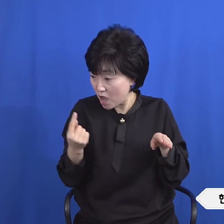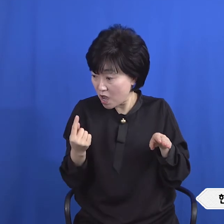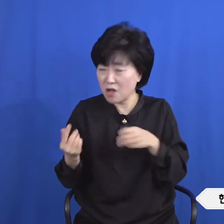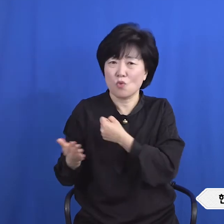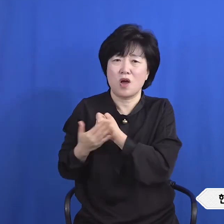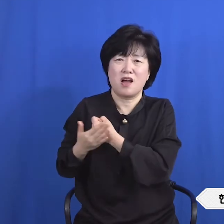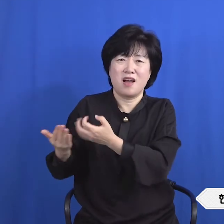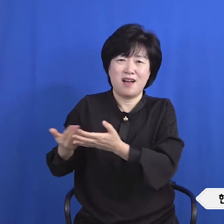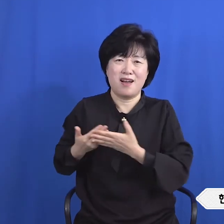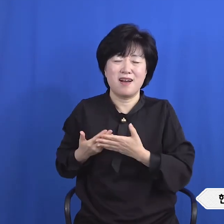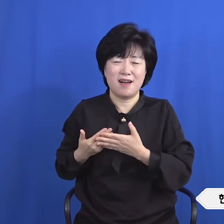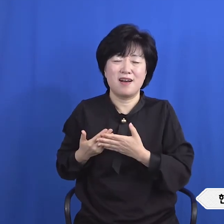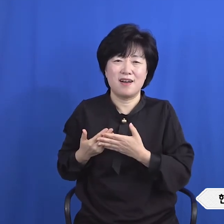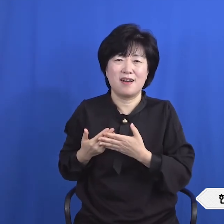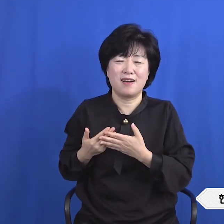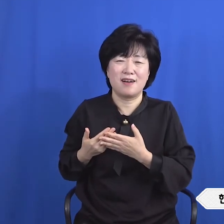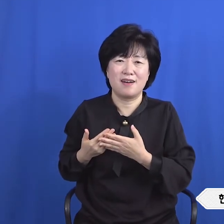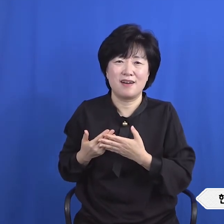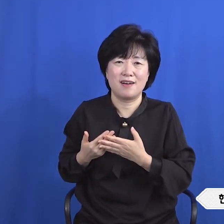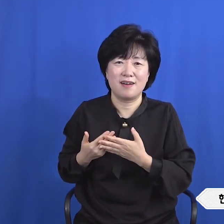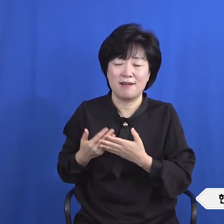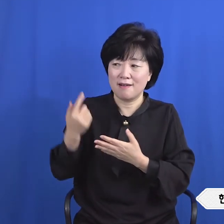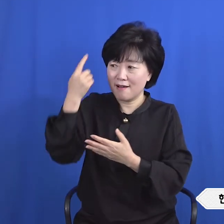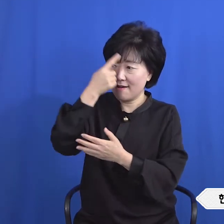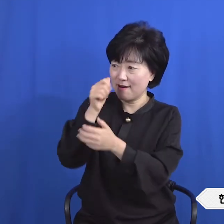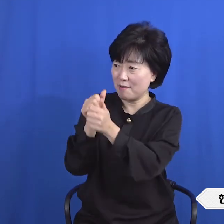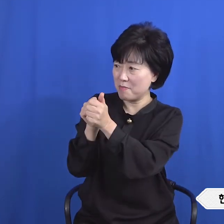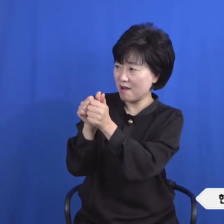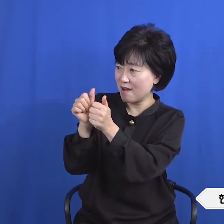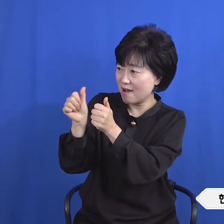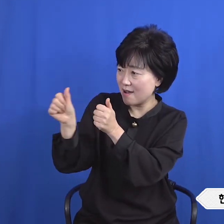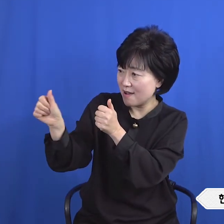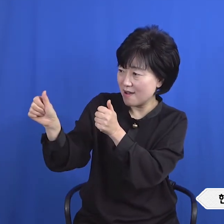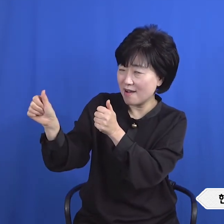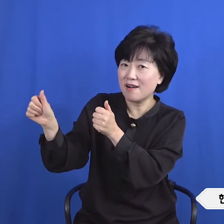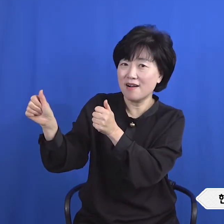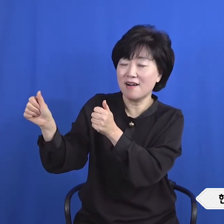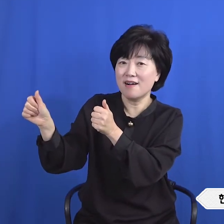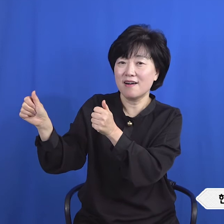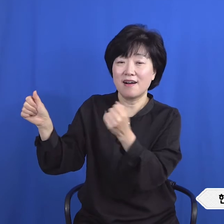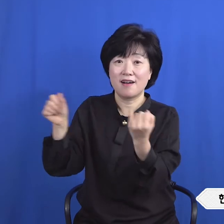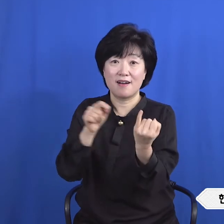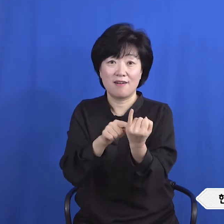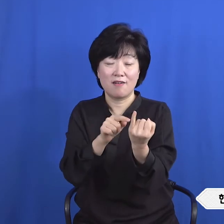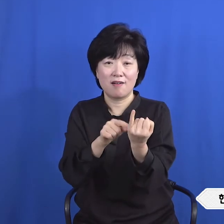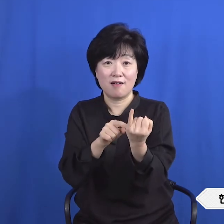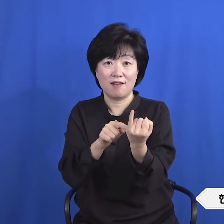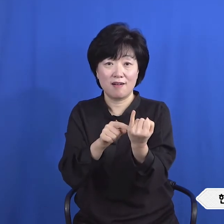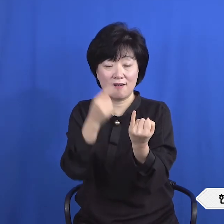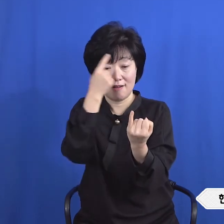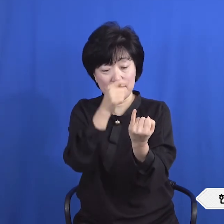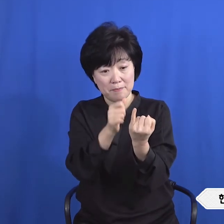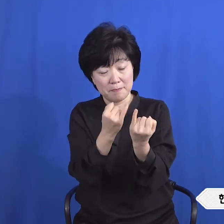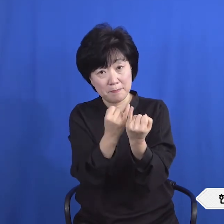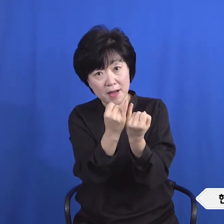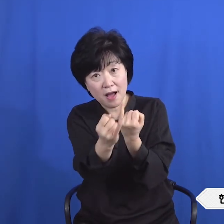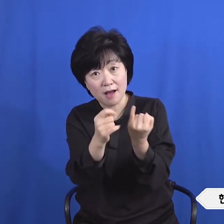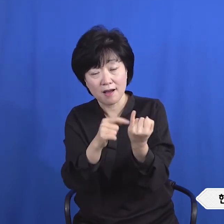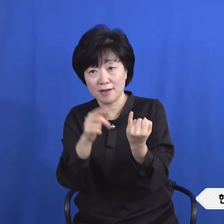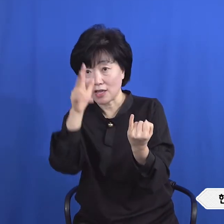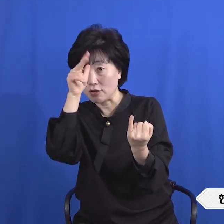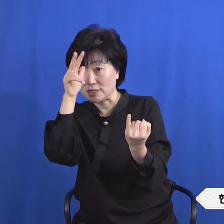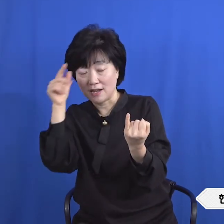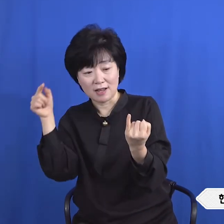도와주었습니다. 아주 잘생긴 귀부인 티가 나는 그 여자애가 마음이